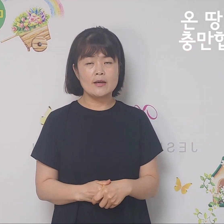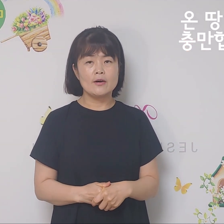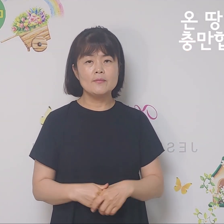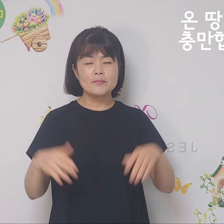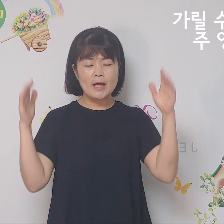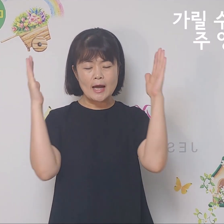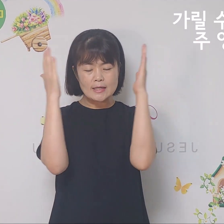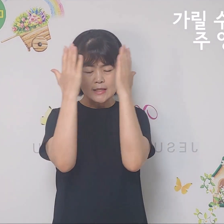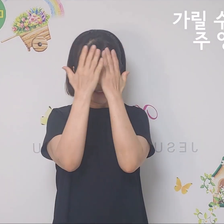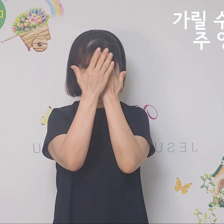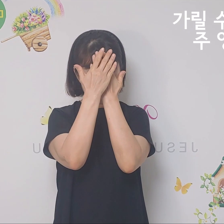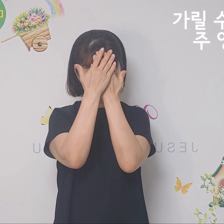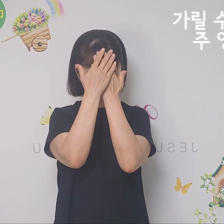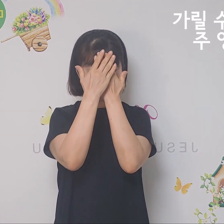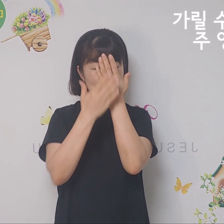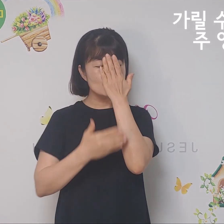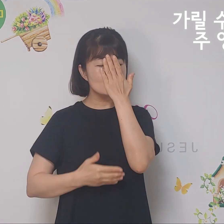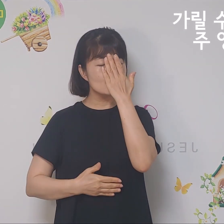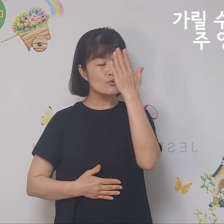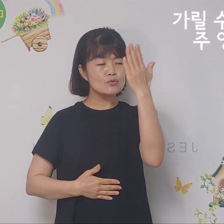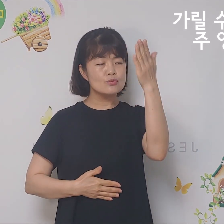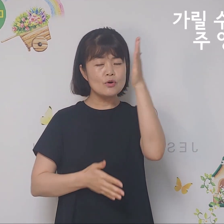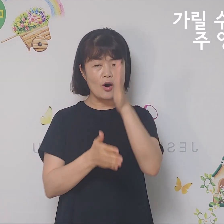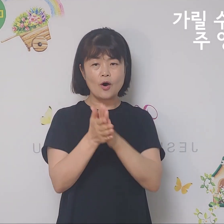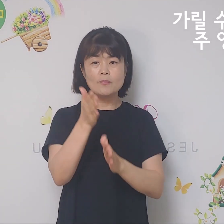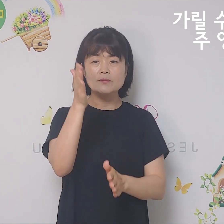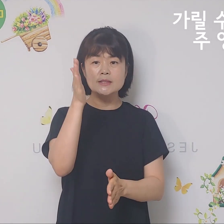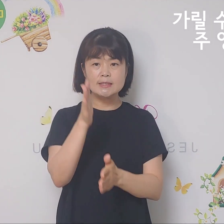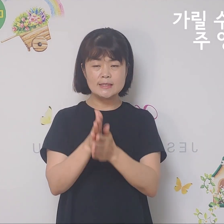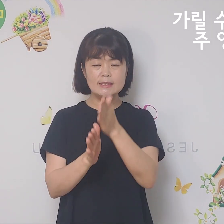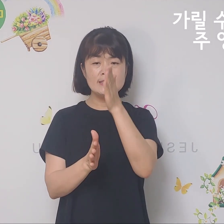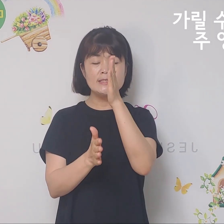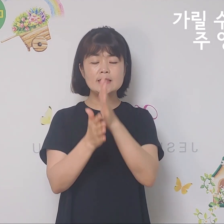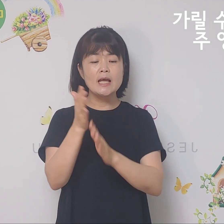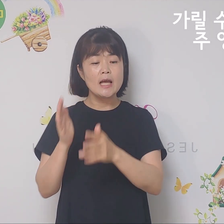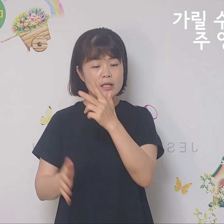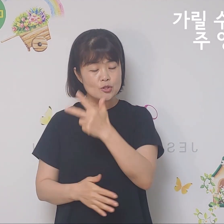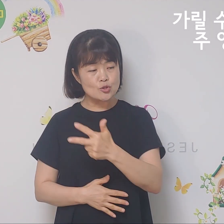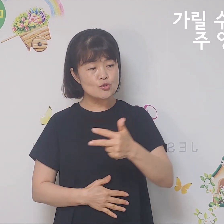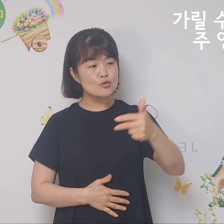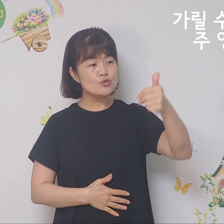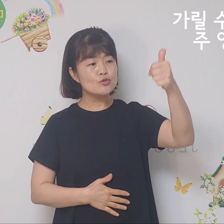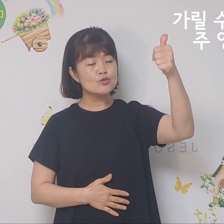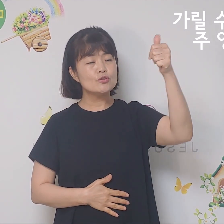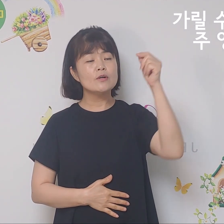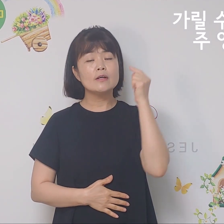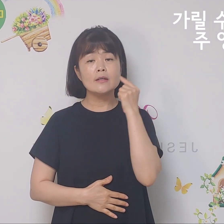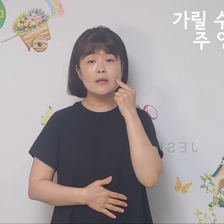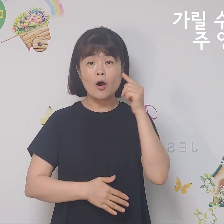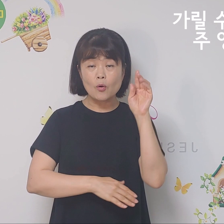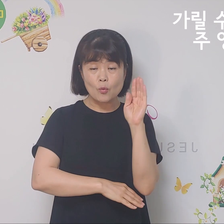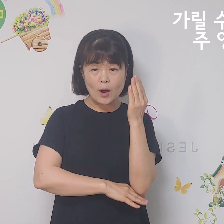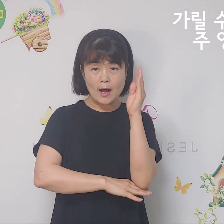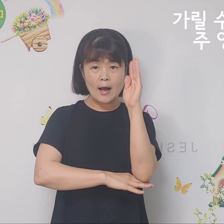연결할게요. 가릴 수 없는 주